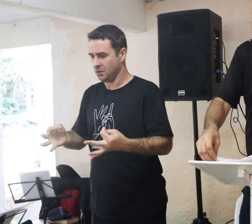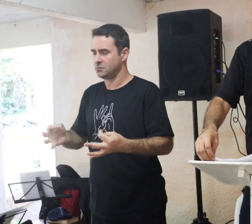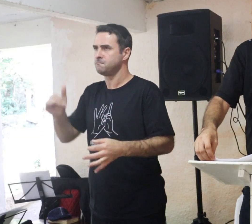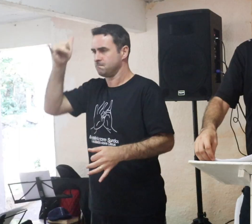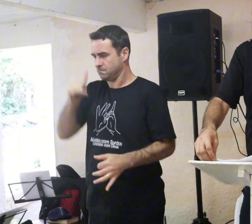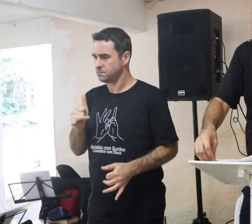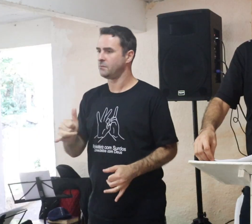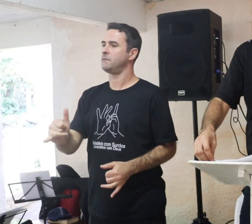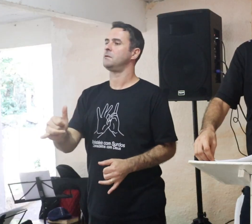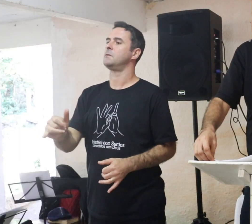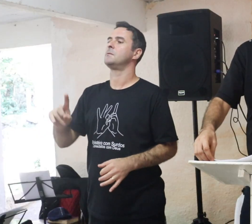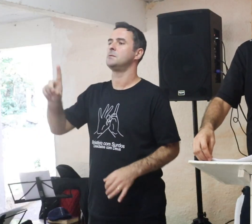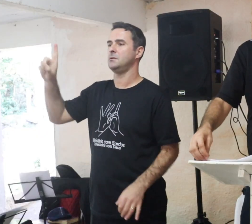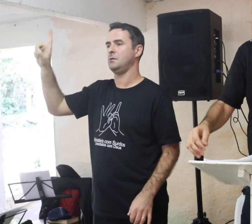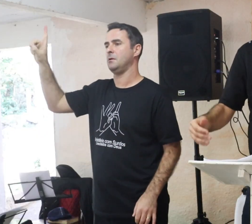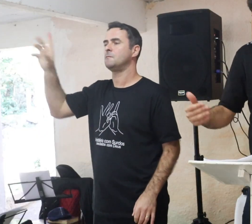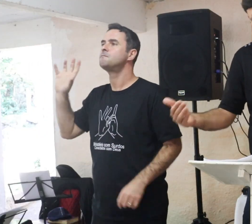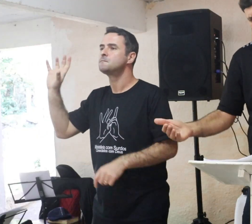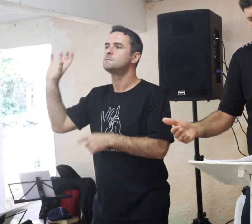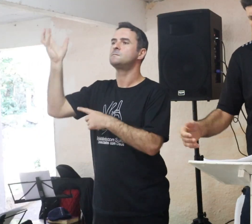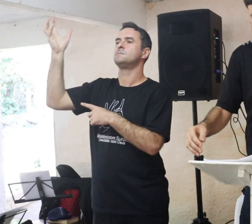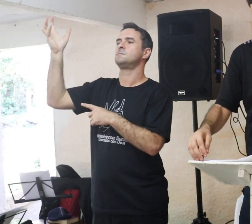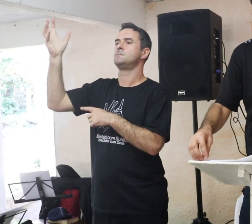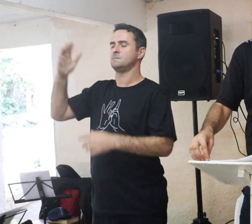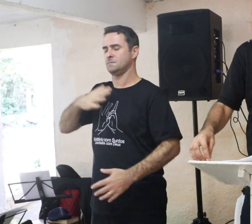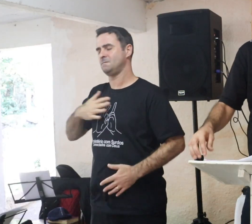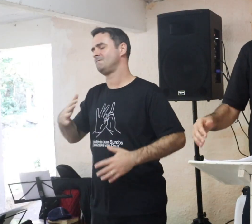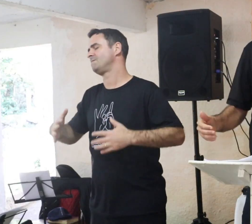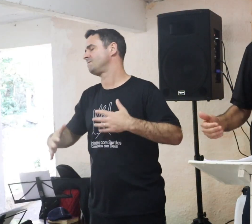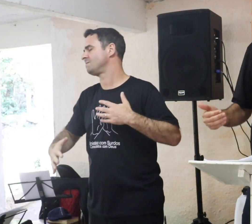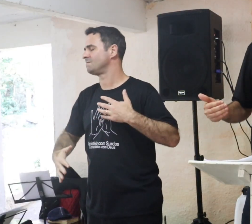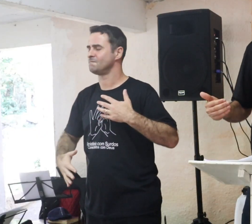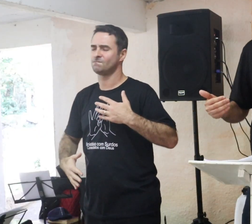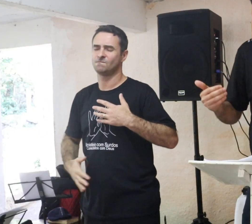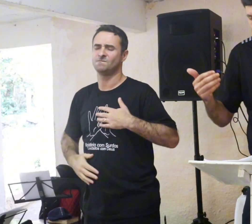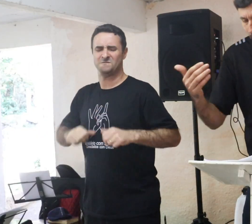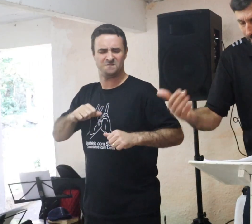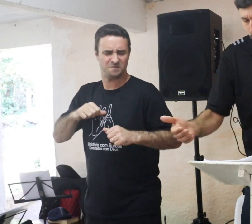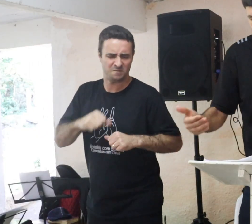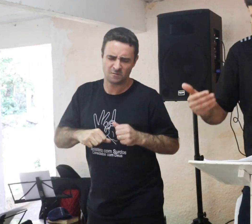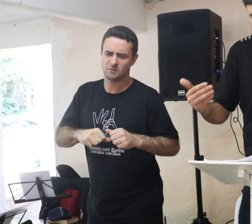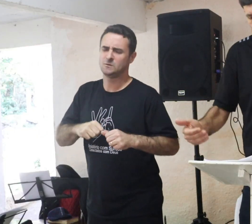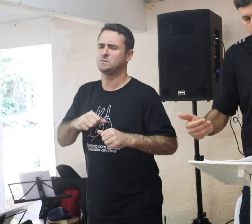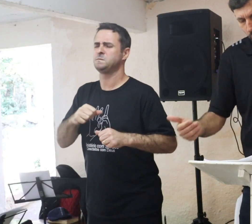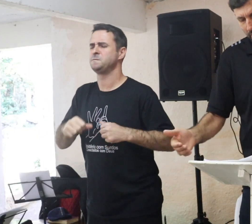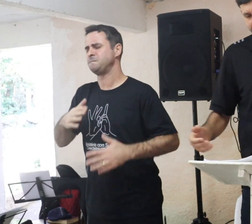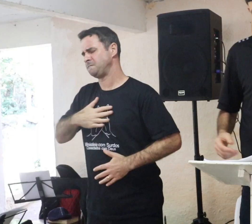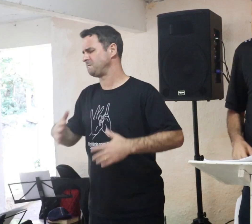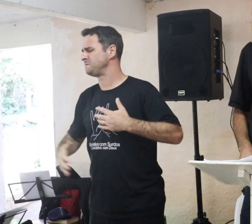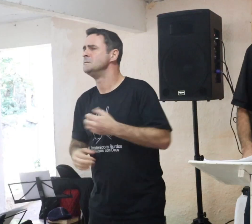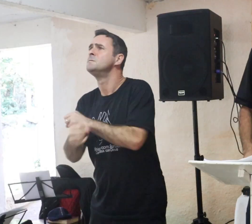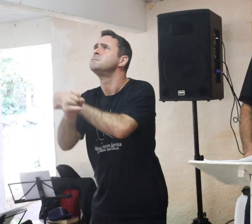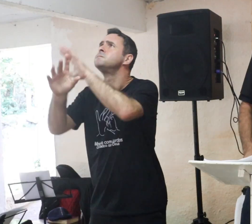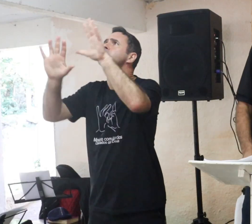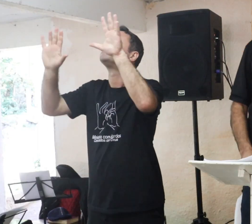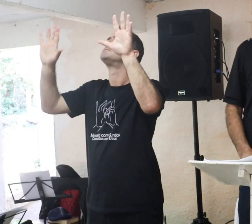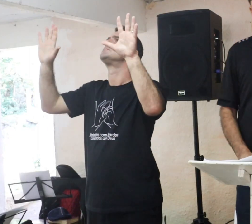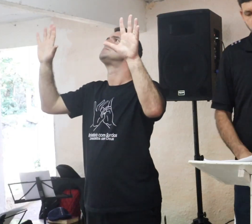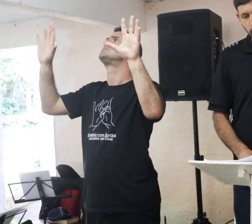Quando isso acontecer, quando o nosso corpo mortal for transformado num corpo